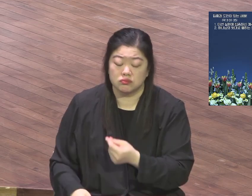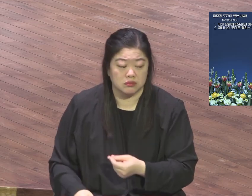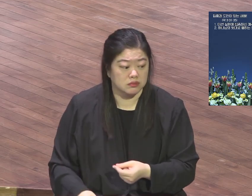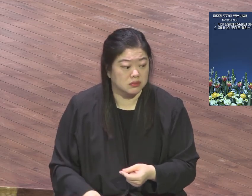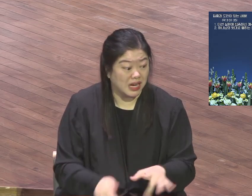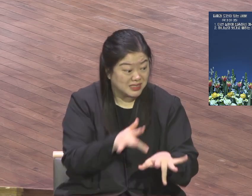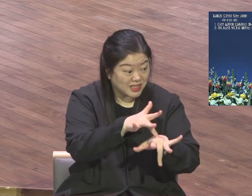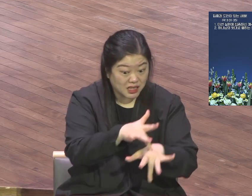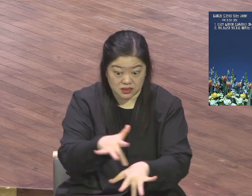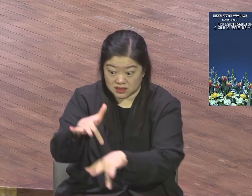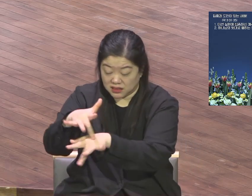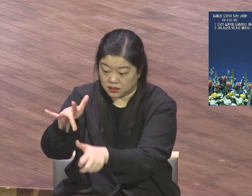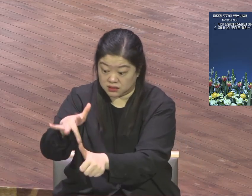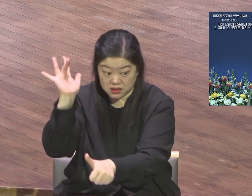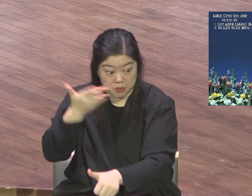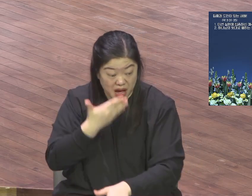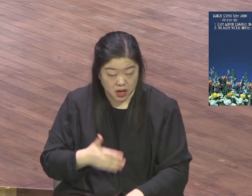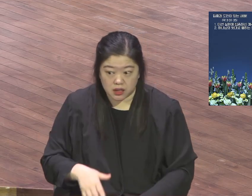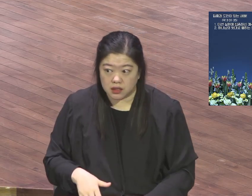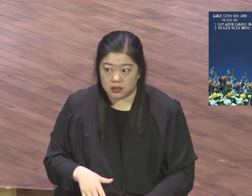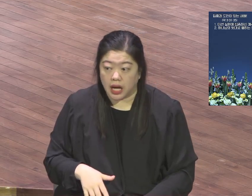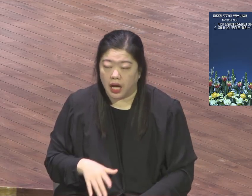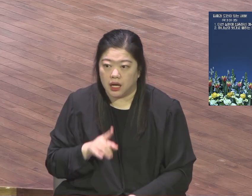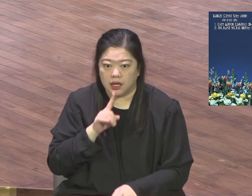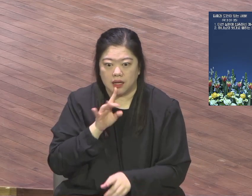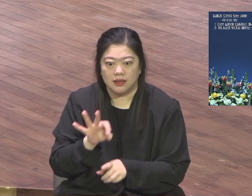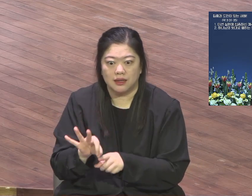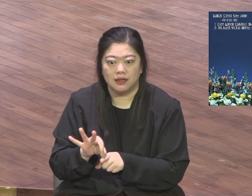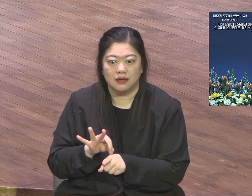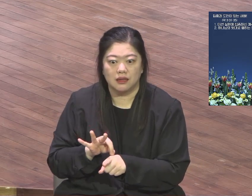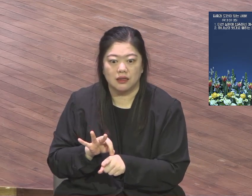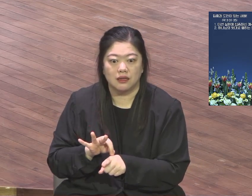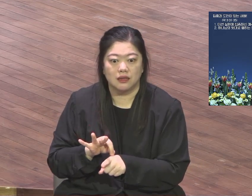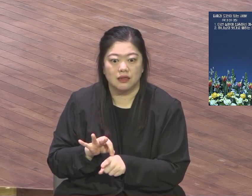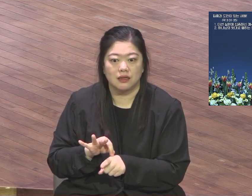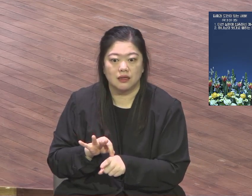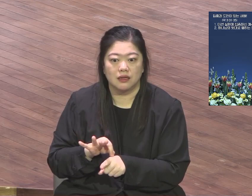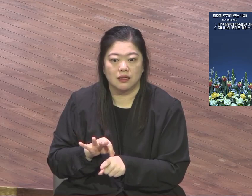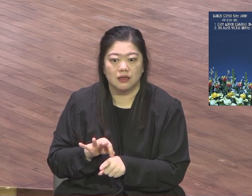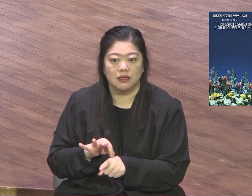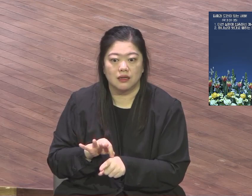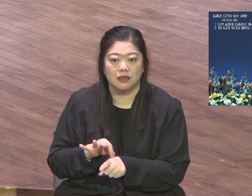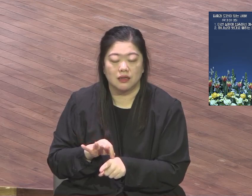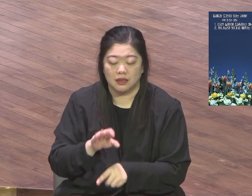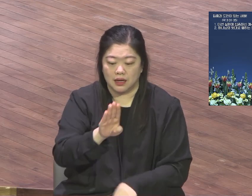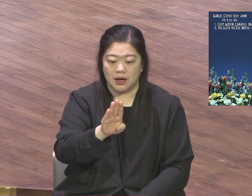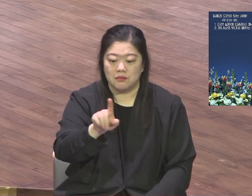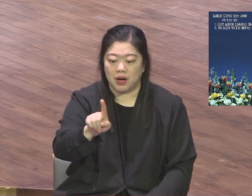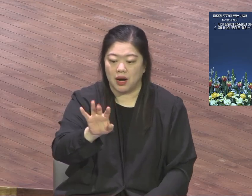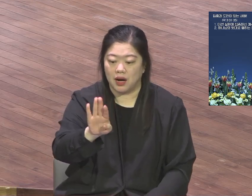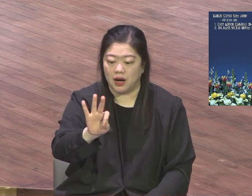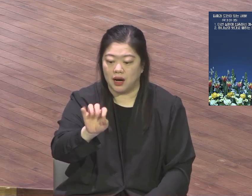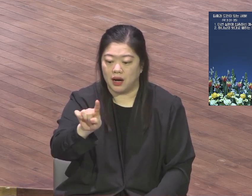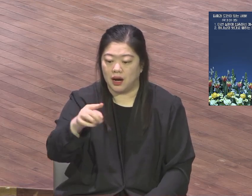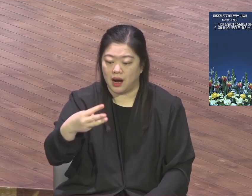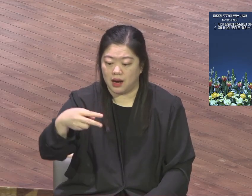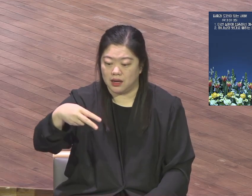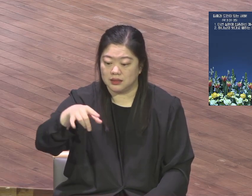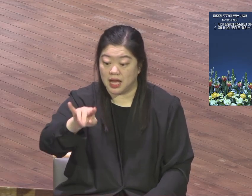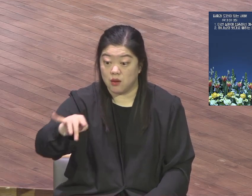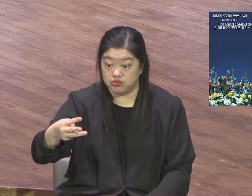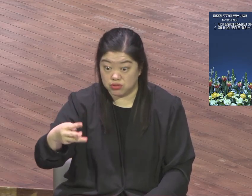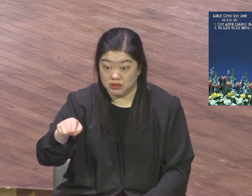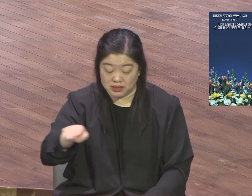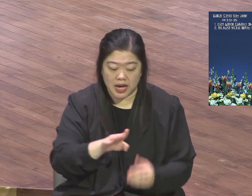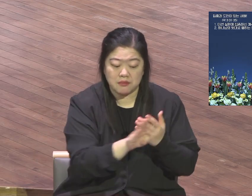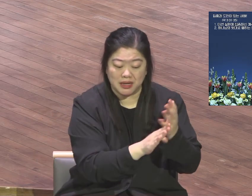바알세불, 이 말은 파리 대왕이란 뜻입니다. 사탄을 상징하죠. 바알세불. 그런데 귀신들은요,